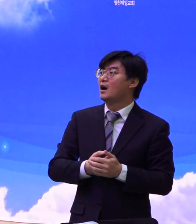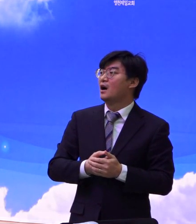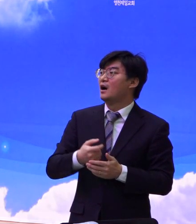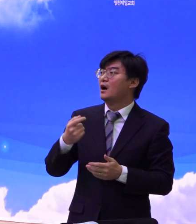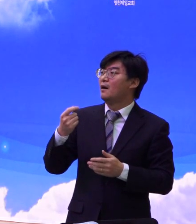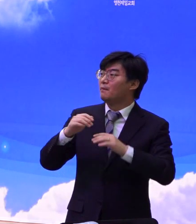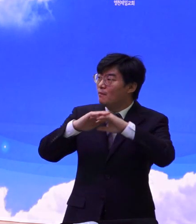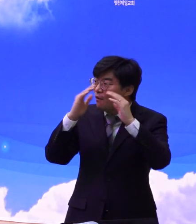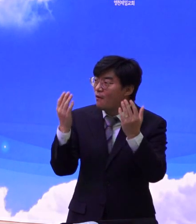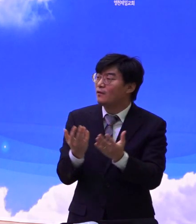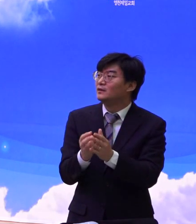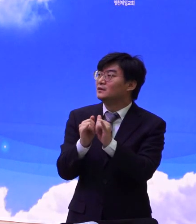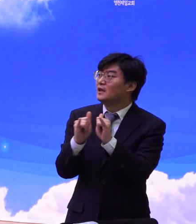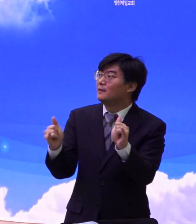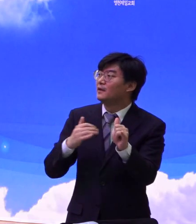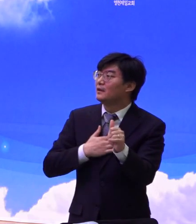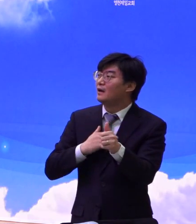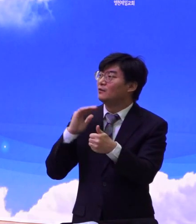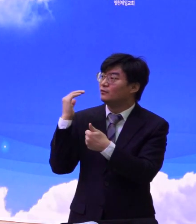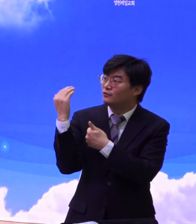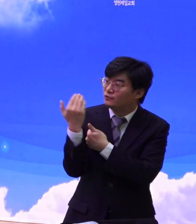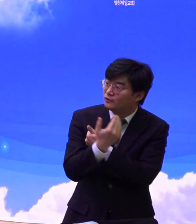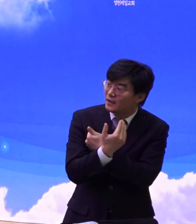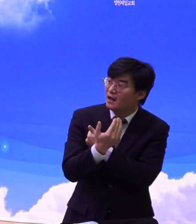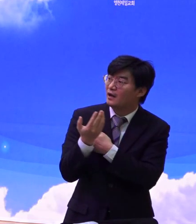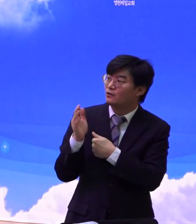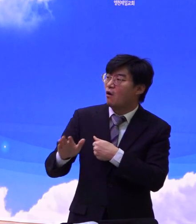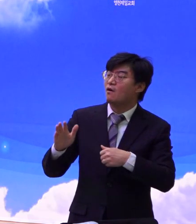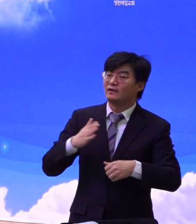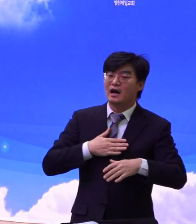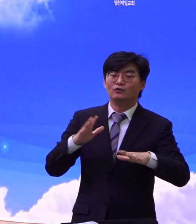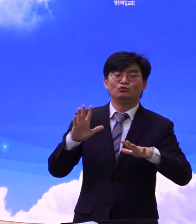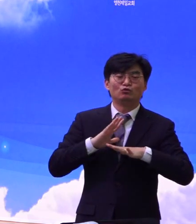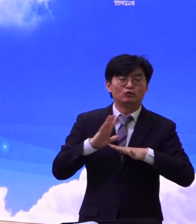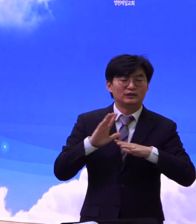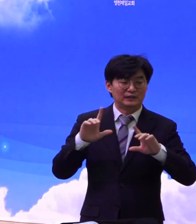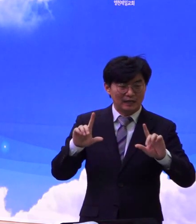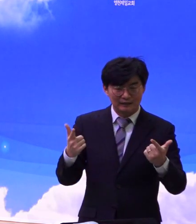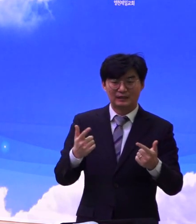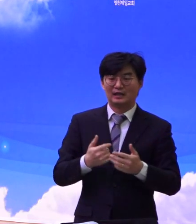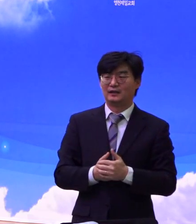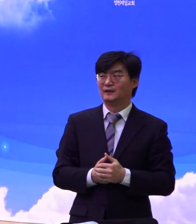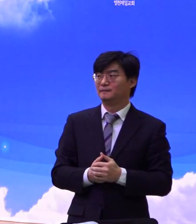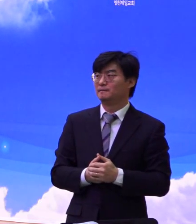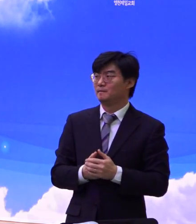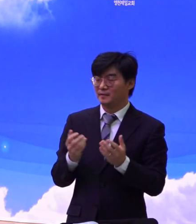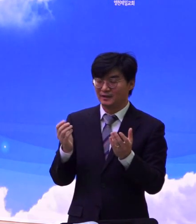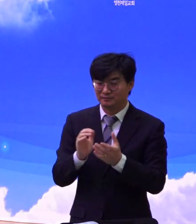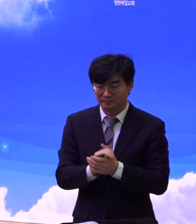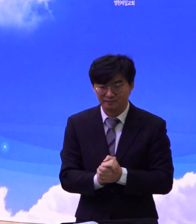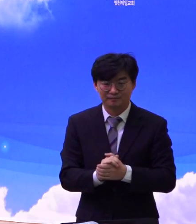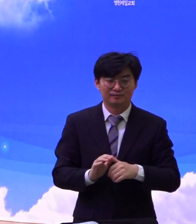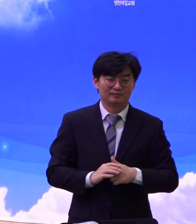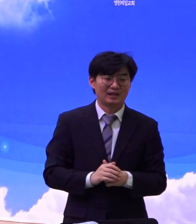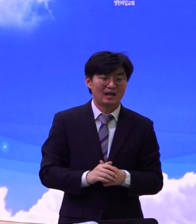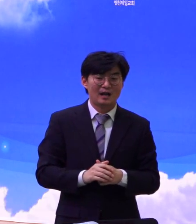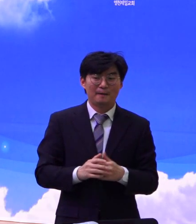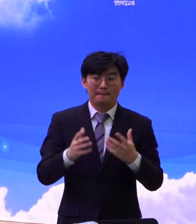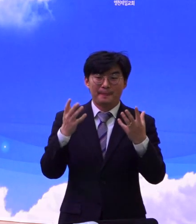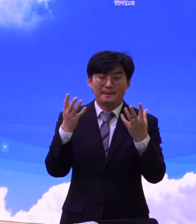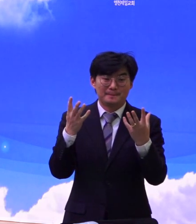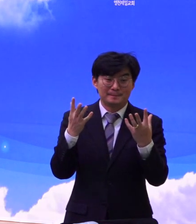나를 애워싸 진친다 하여도 나는 두려워하지 아니하리이다. 아멘. 이